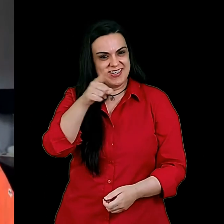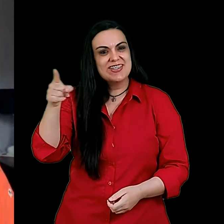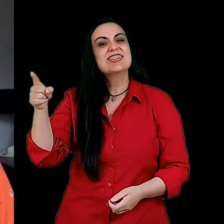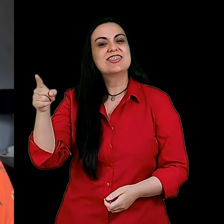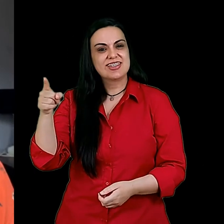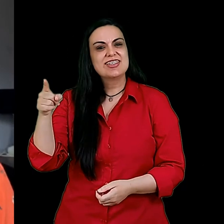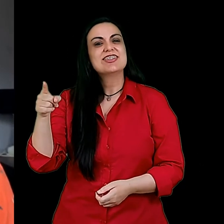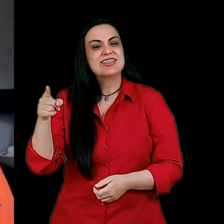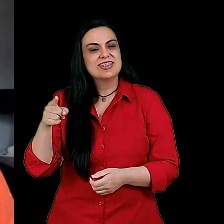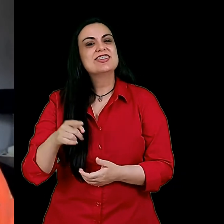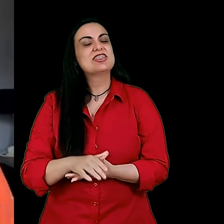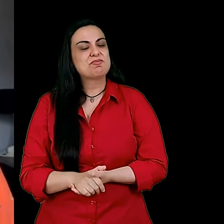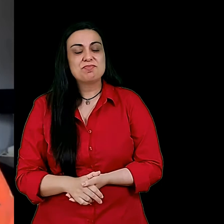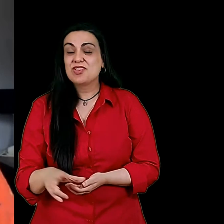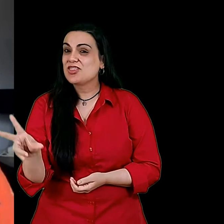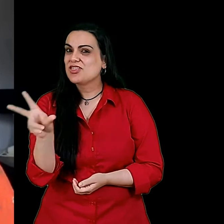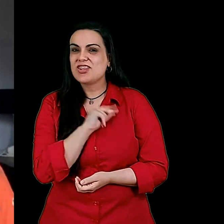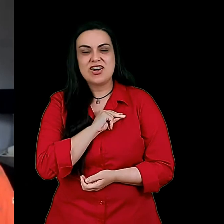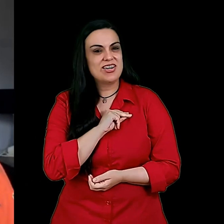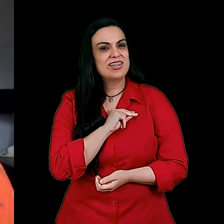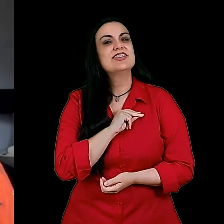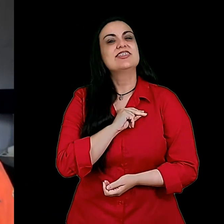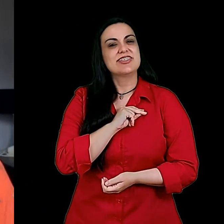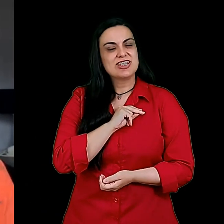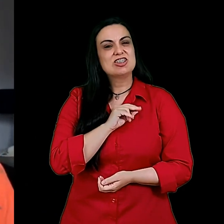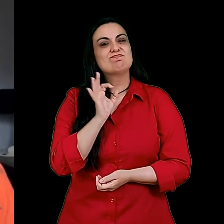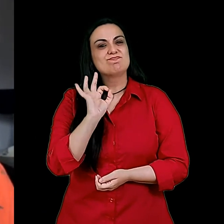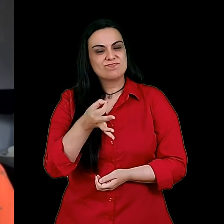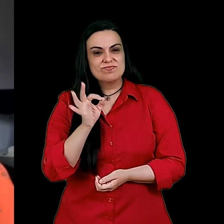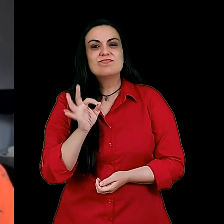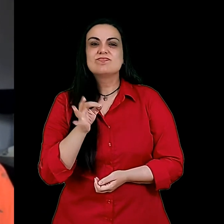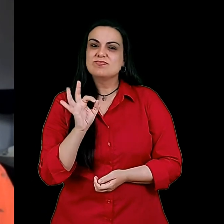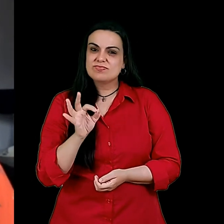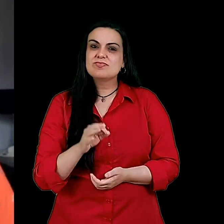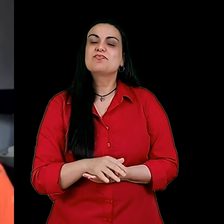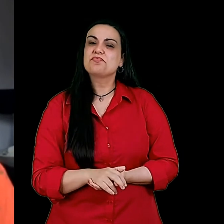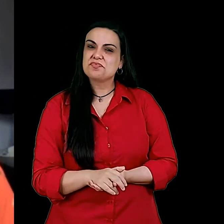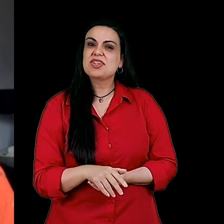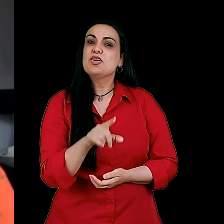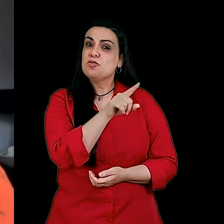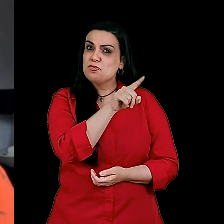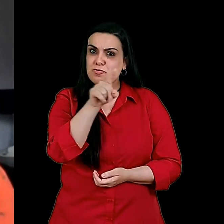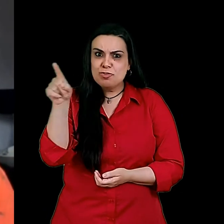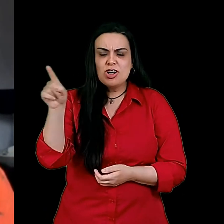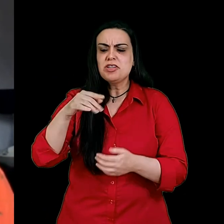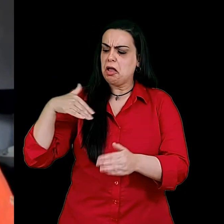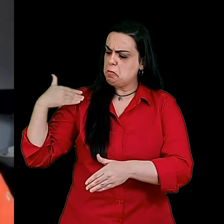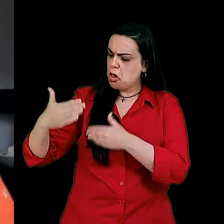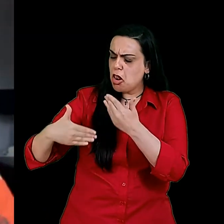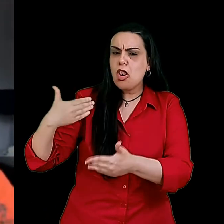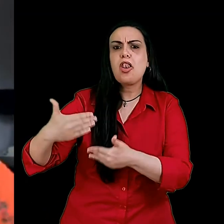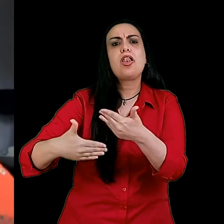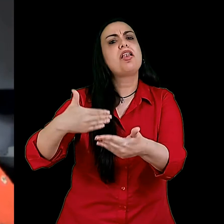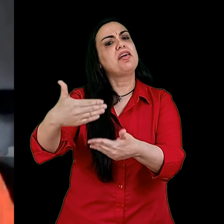vocês, sabe? Nossa, vocês estão